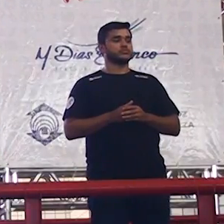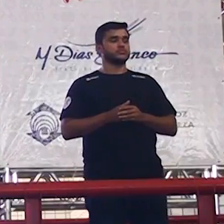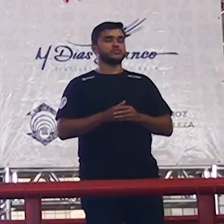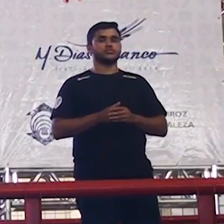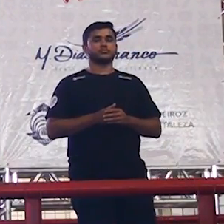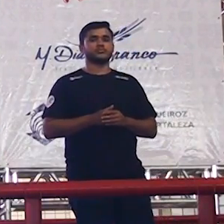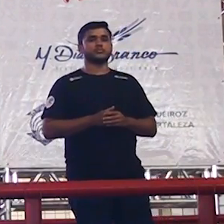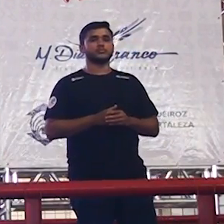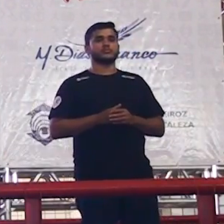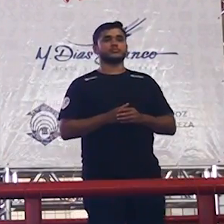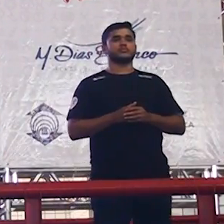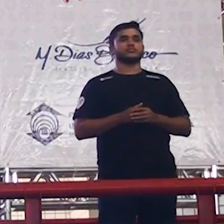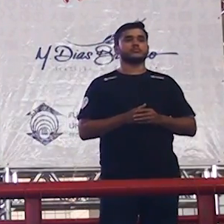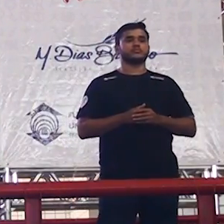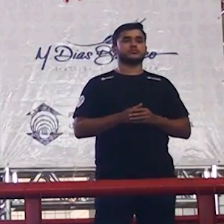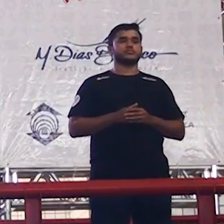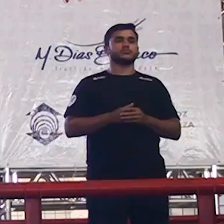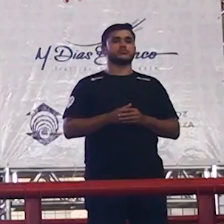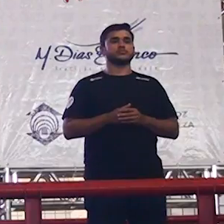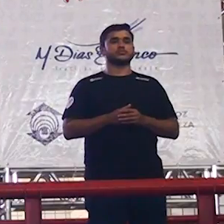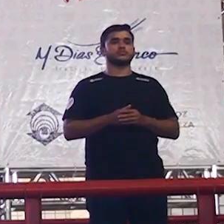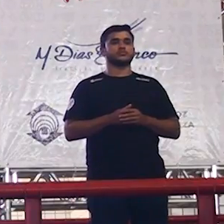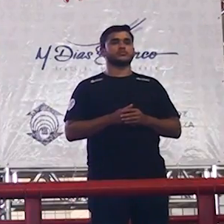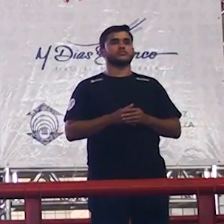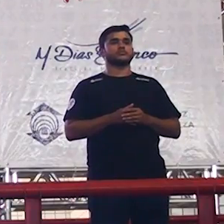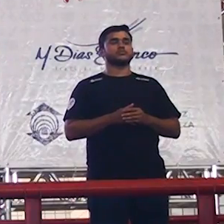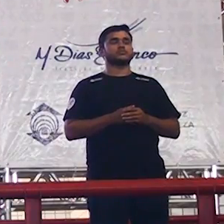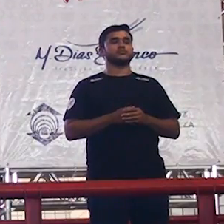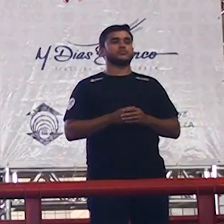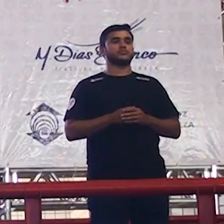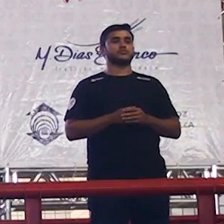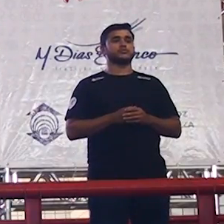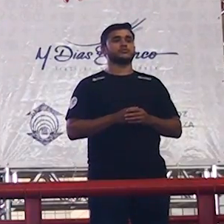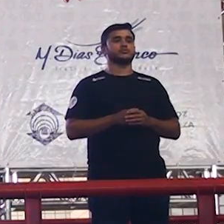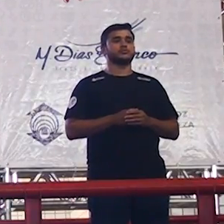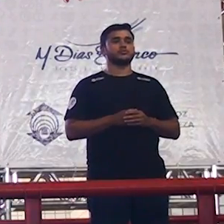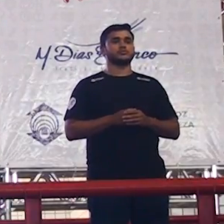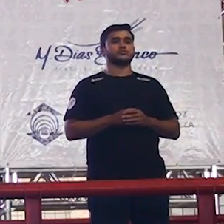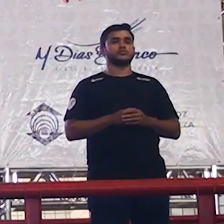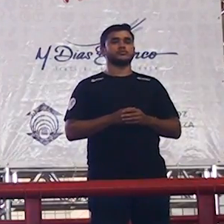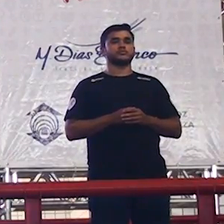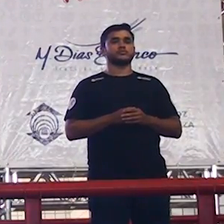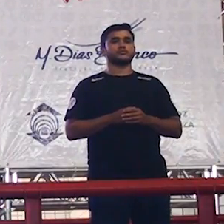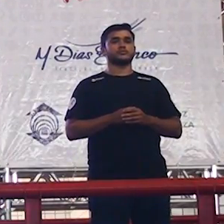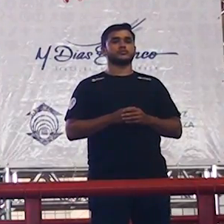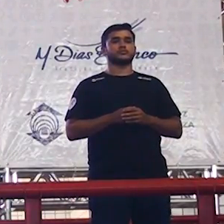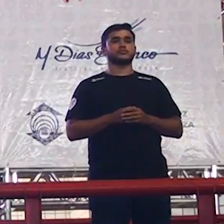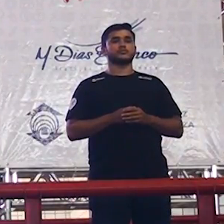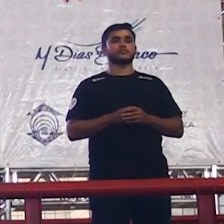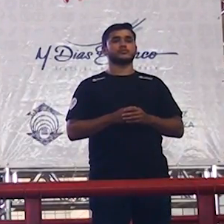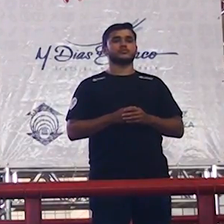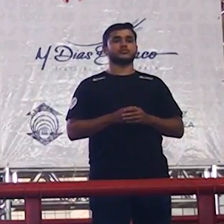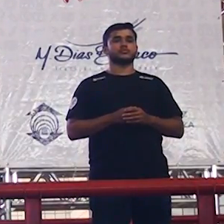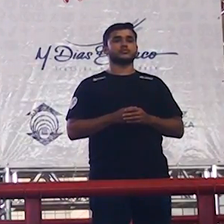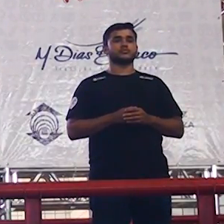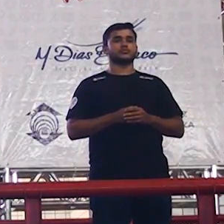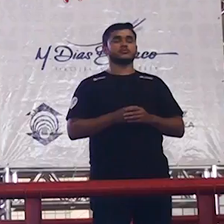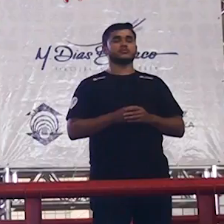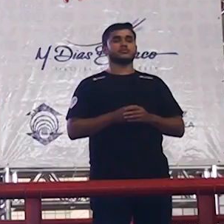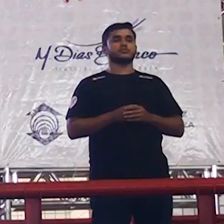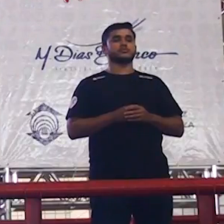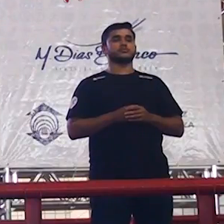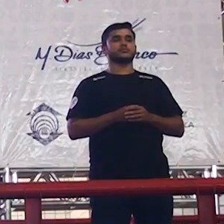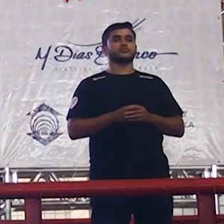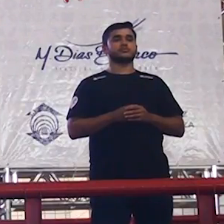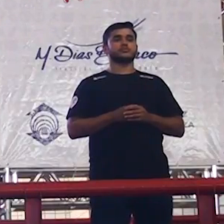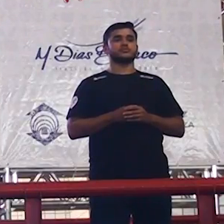Né? Por isso que o resultado dá menos 16. Tá bom? E não convém, porque